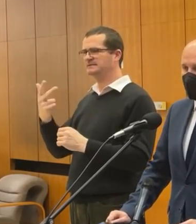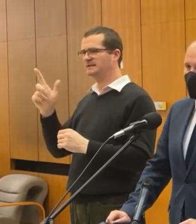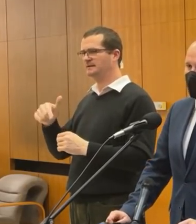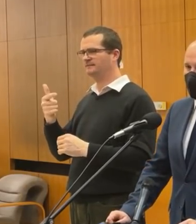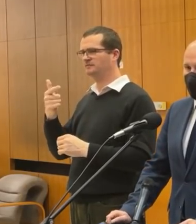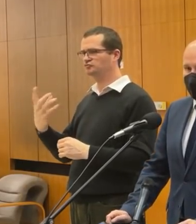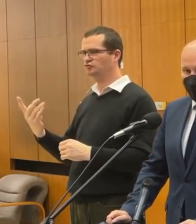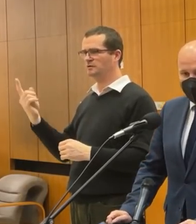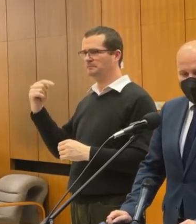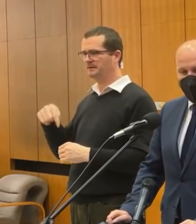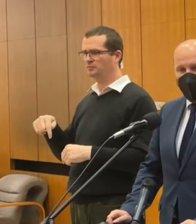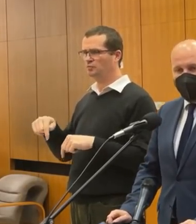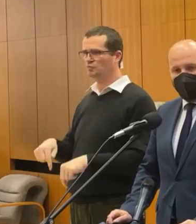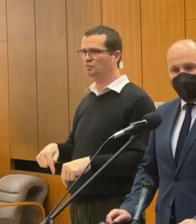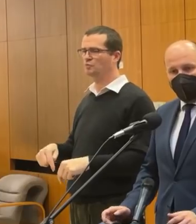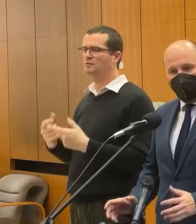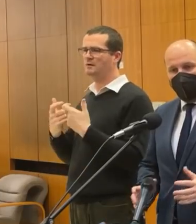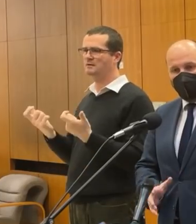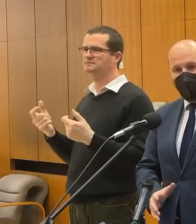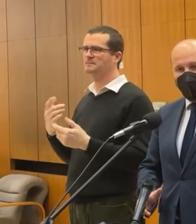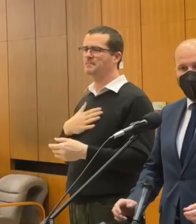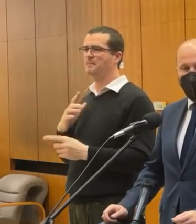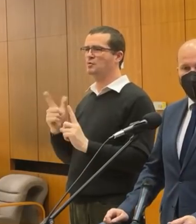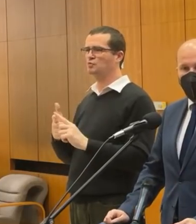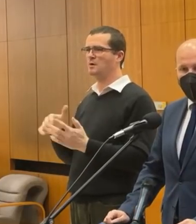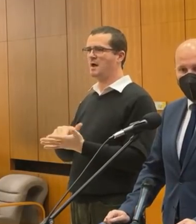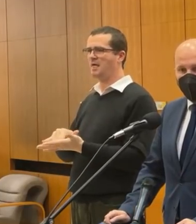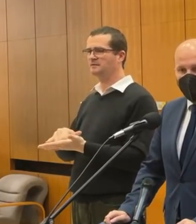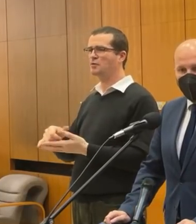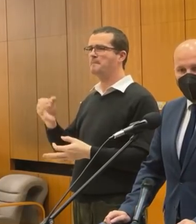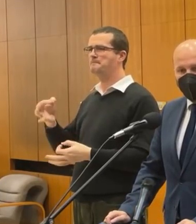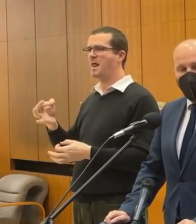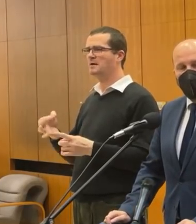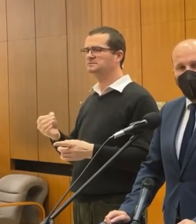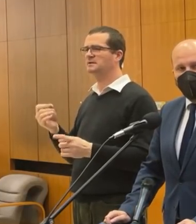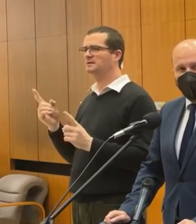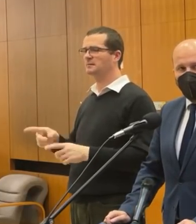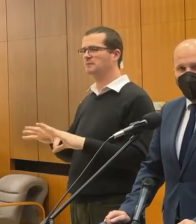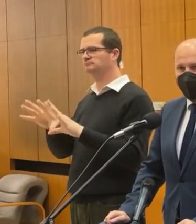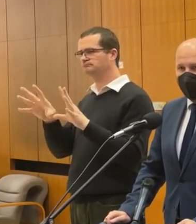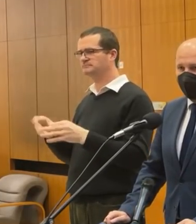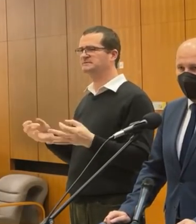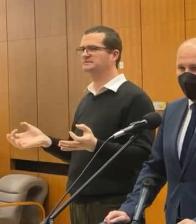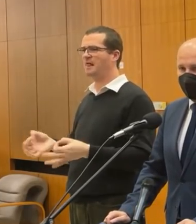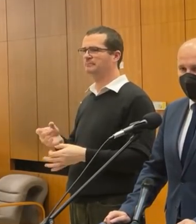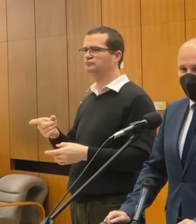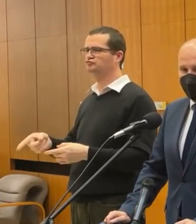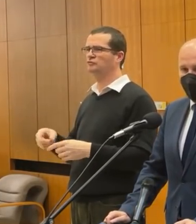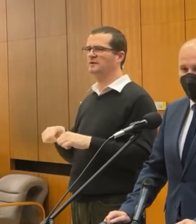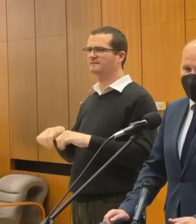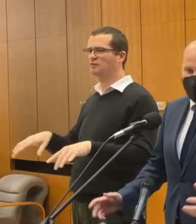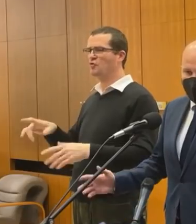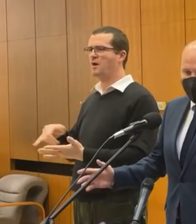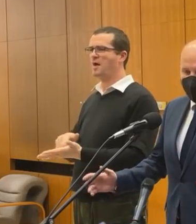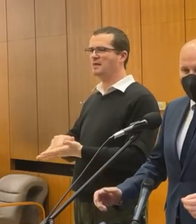2023-2024 na Slovensko. A samozrejme máme aj druhé letisko, a to sú Malacky, kde potrebujeme komplexne skvalitniť infraštruktúru, pretože to